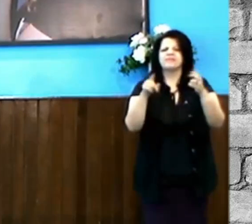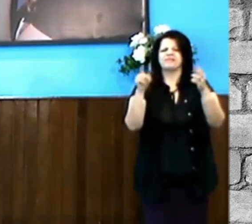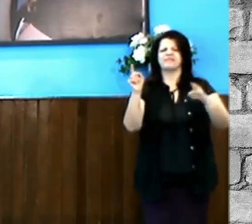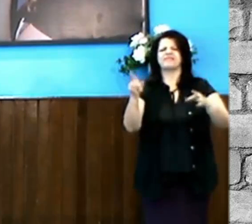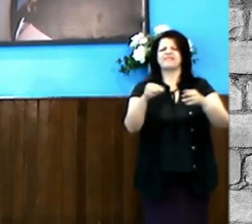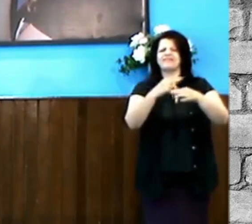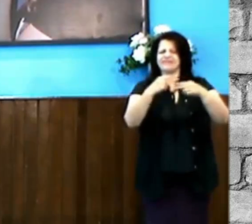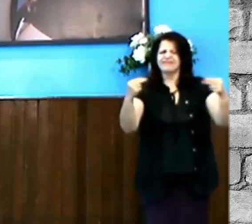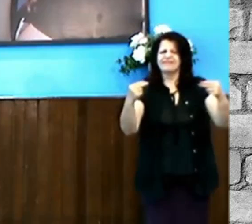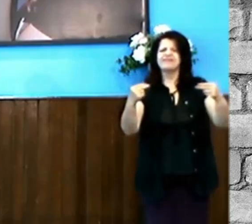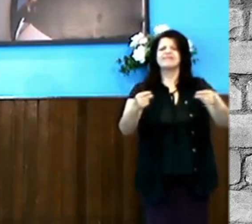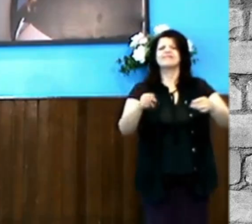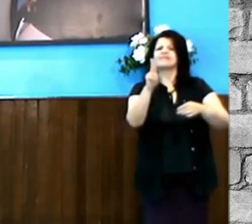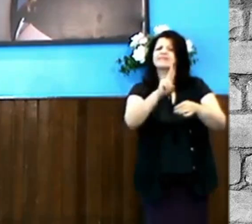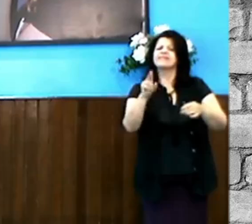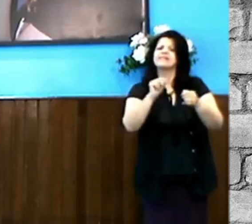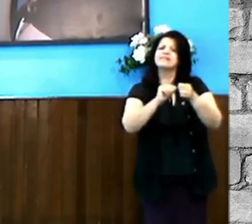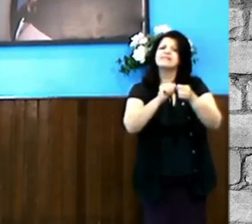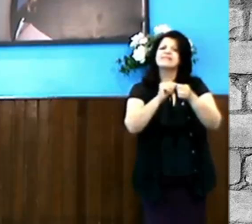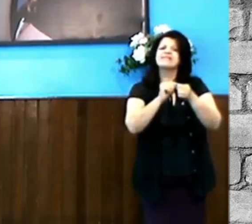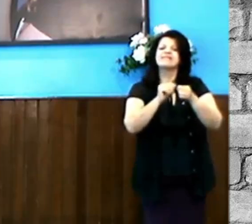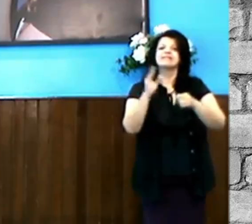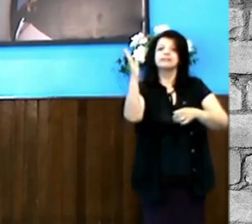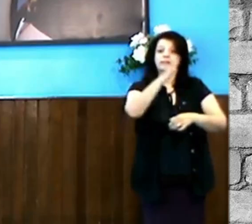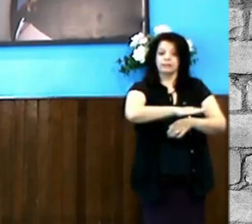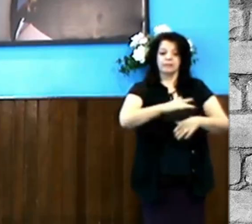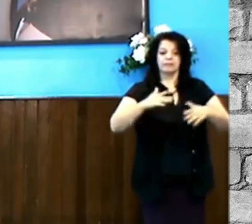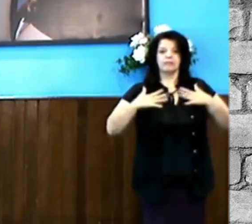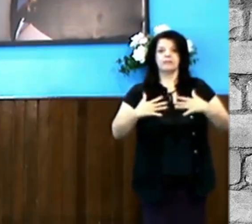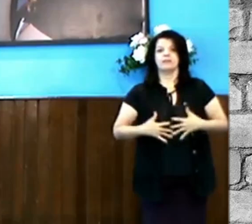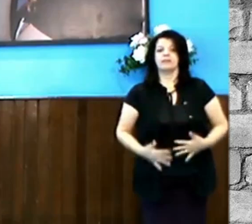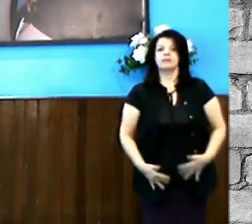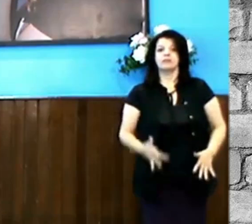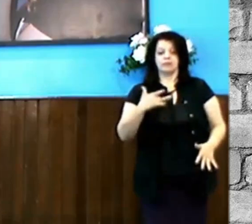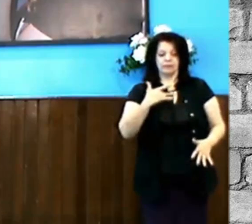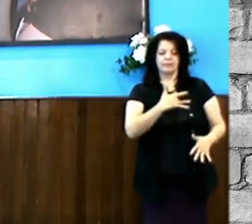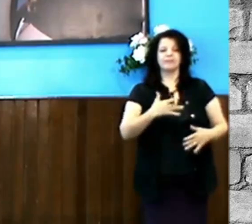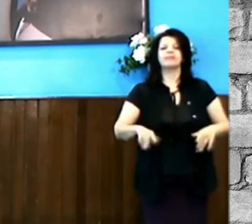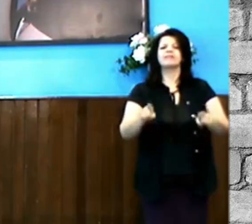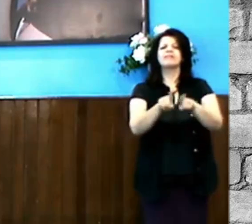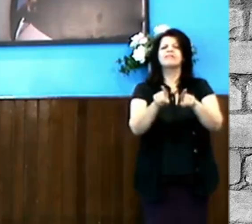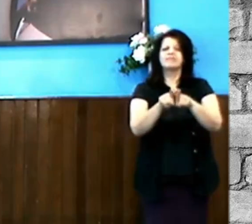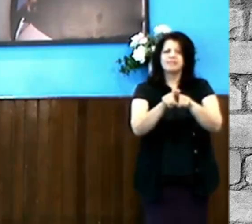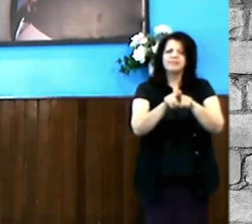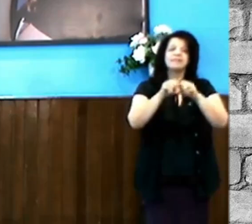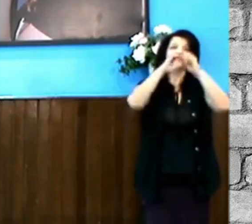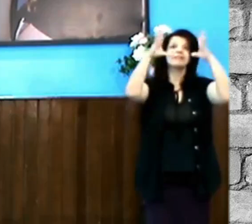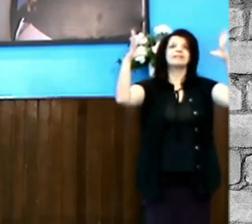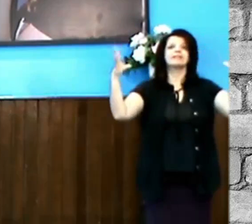efeitos colaterais. É o que a gente já acabou de ver nos exemplos que nós citamos. E claro, normalmente,